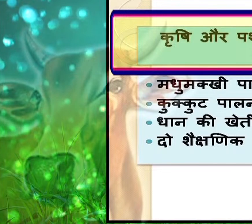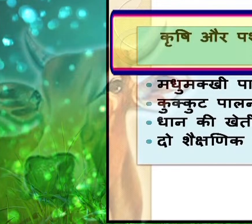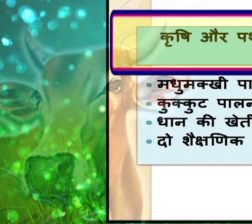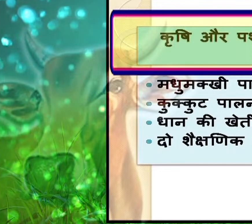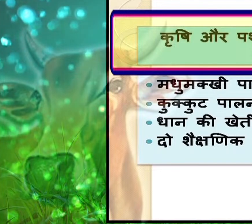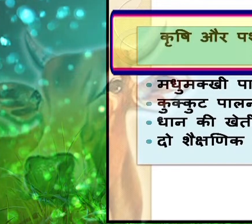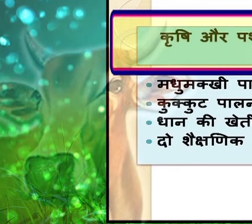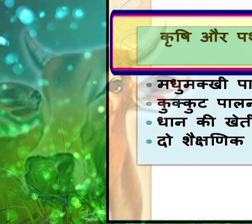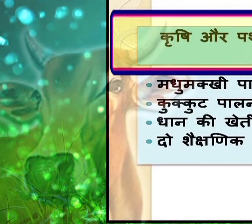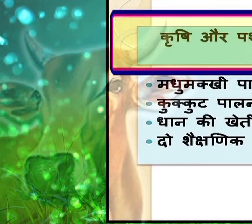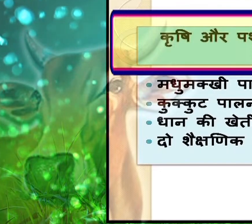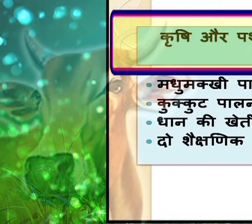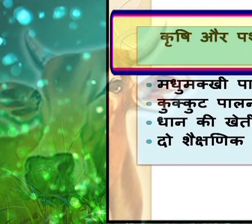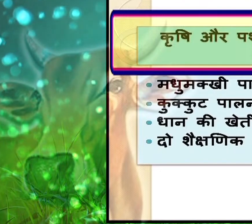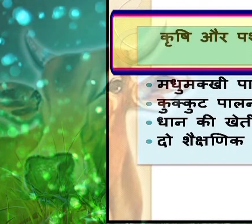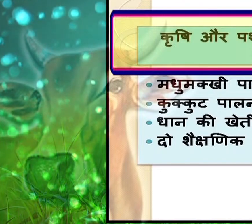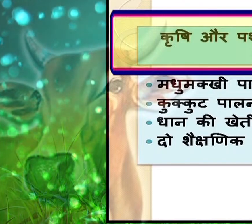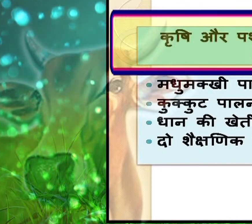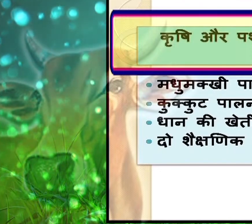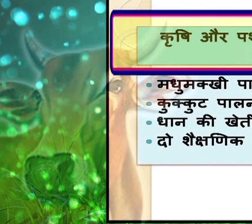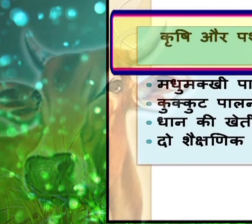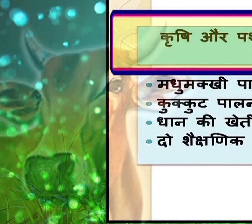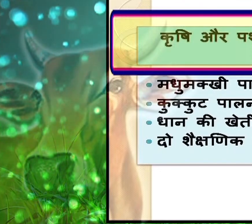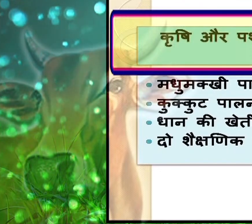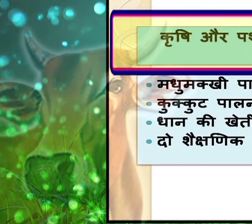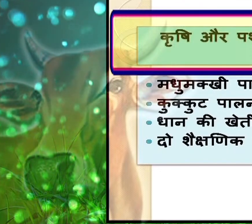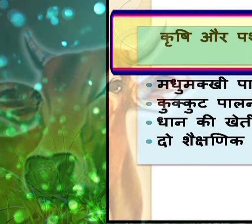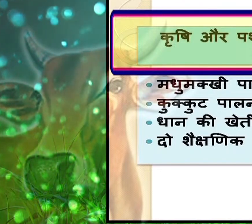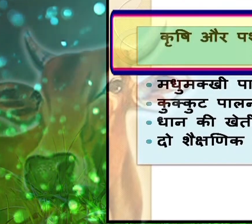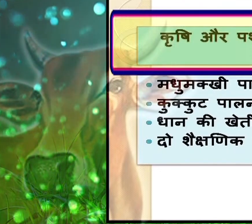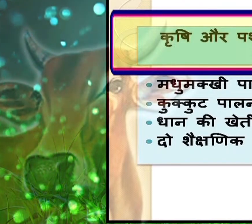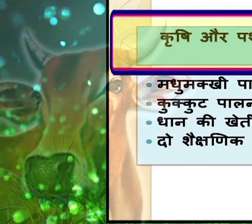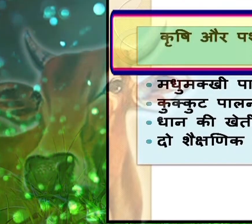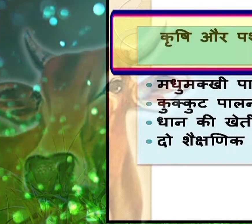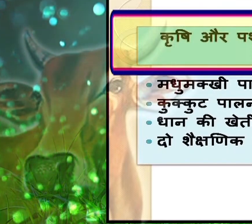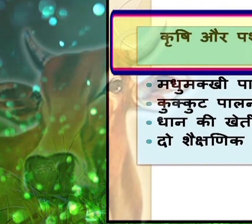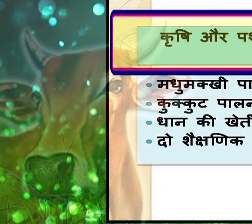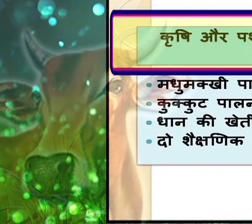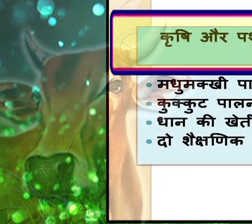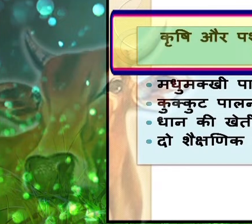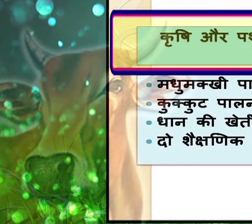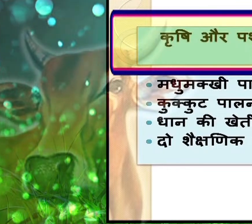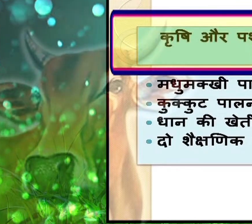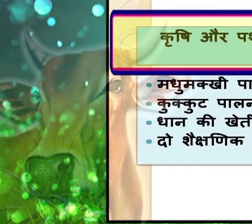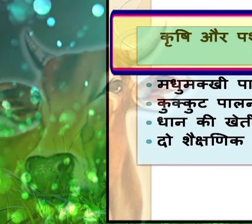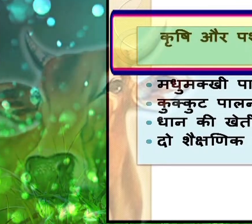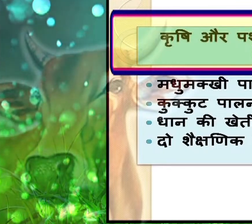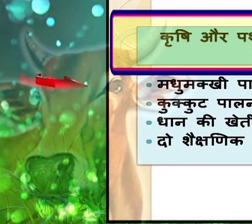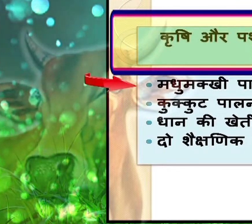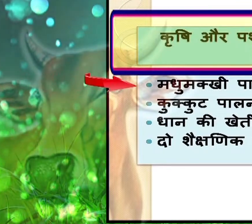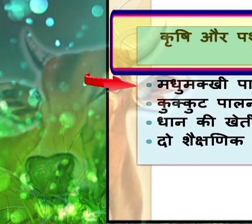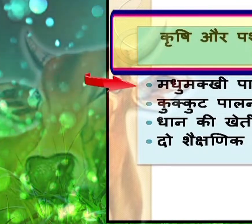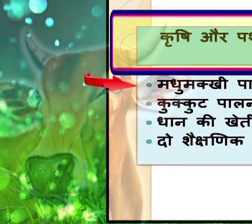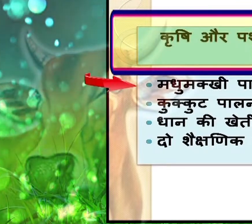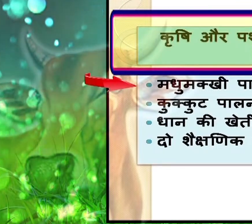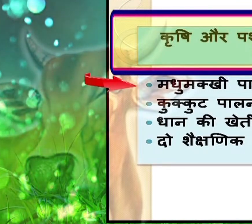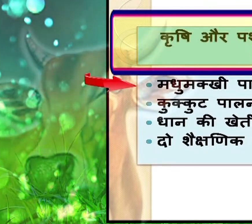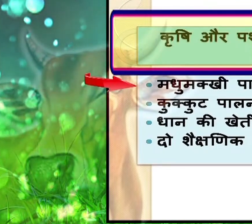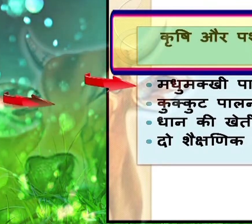पर व्यावसायिक शिक्षा शुरू की है, जिसमें शिक्षार्थी 3 पाठ्यक्रम मधुमक्खी पालन, कुक्कुट